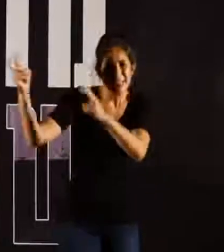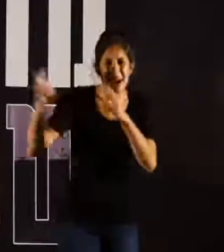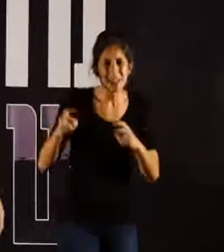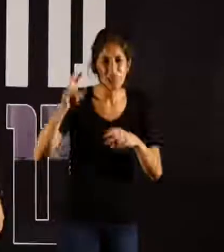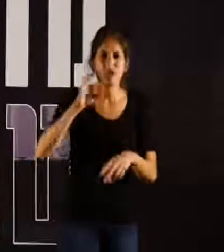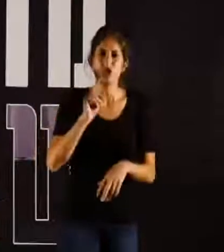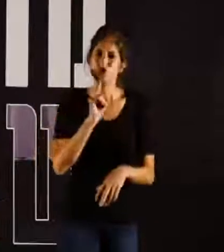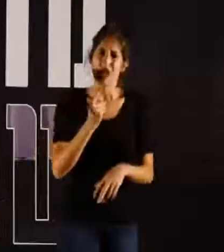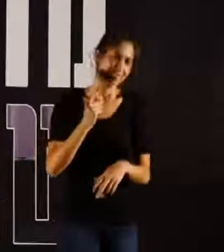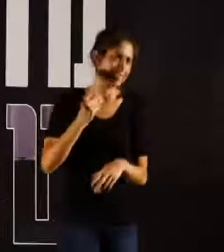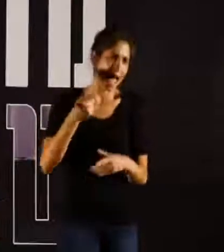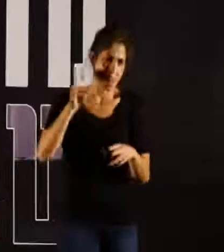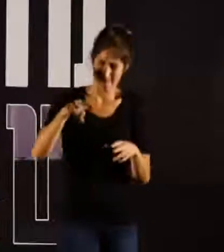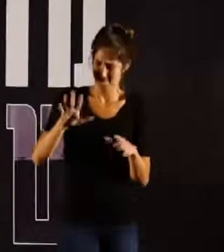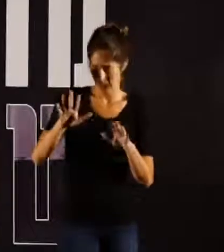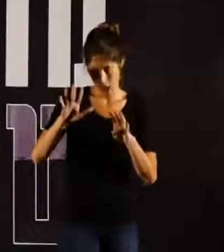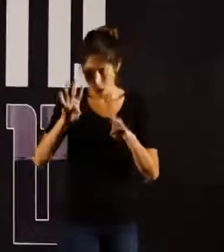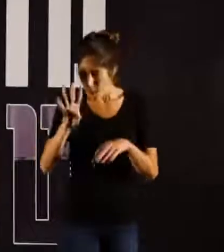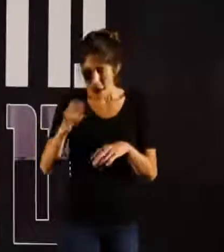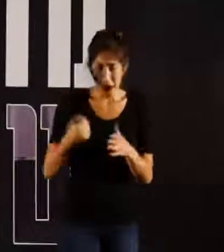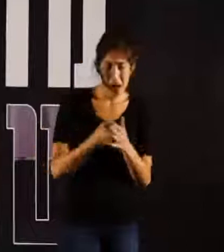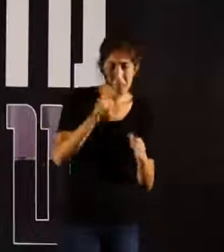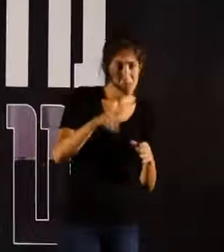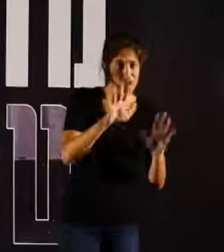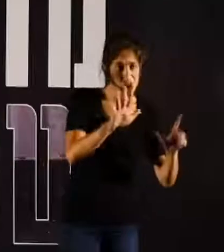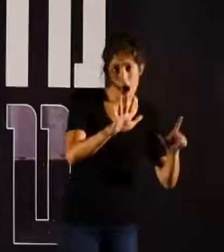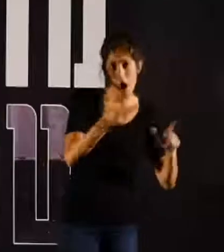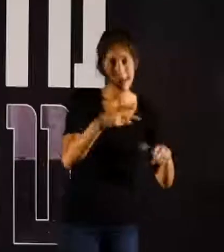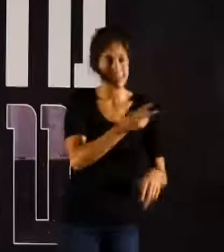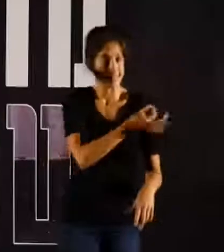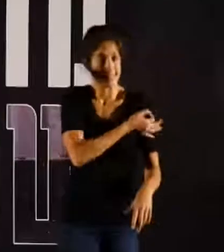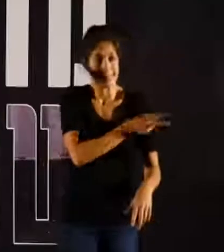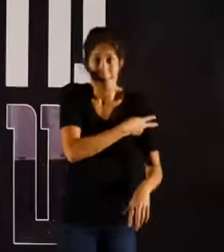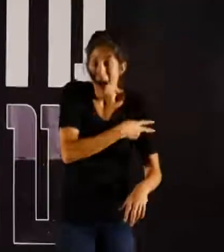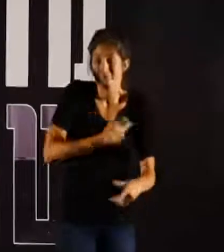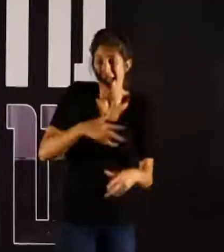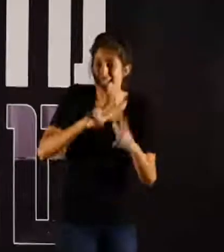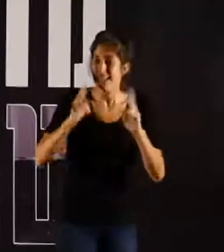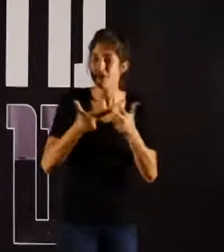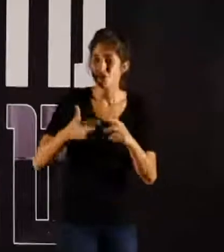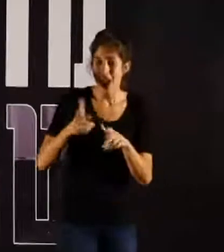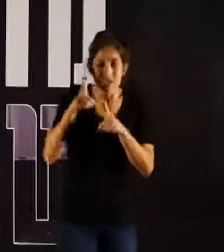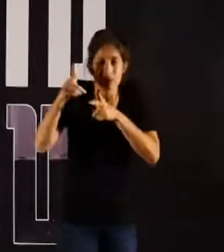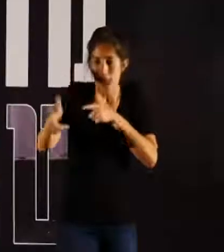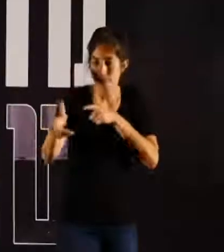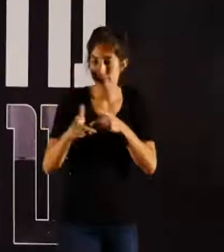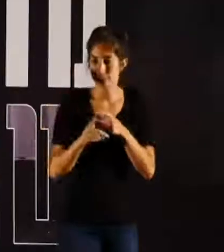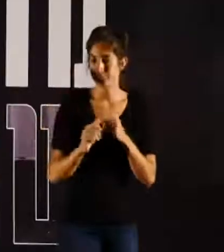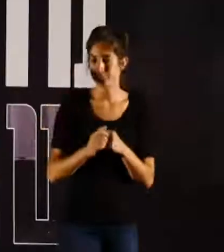2004 עד 2007, הייתי סמל צוות צלפים. לקראת סוף השירות